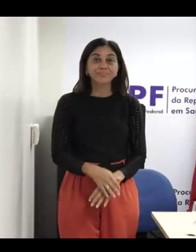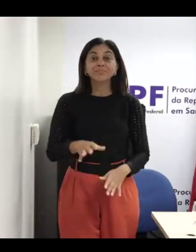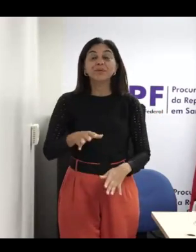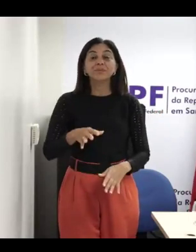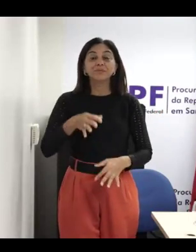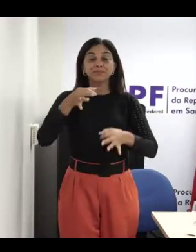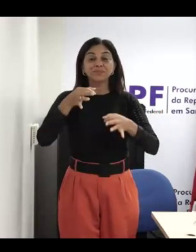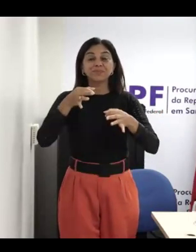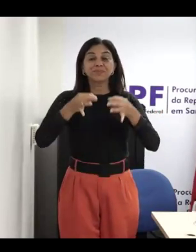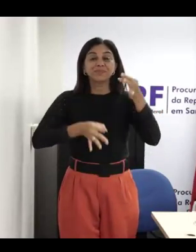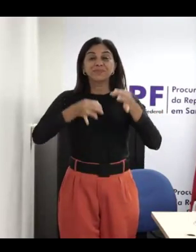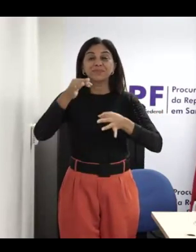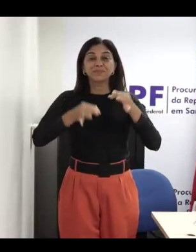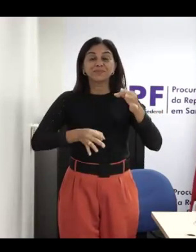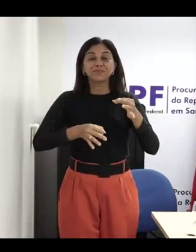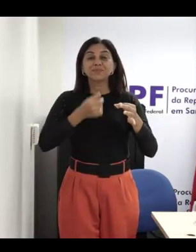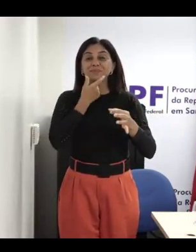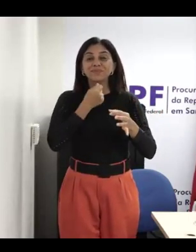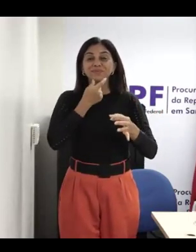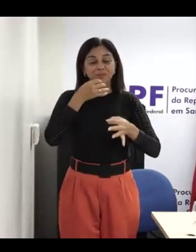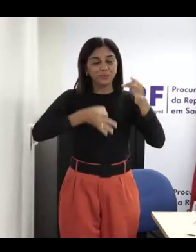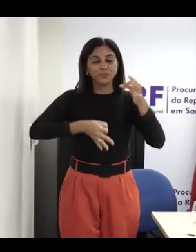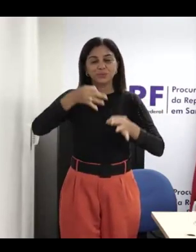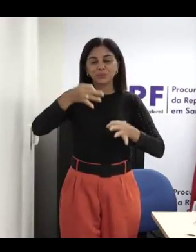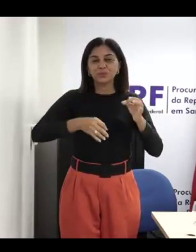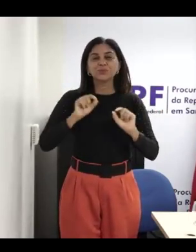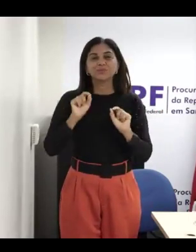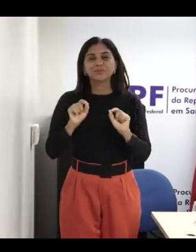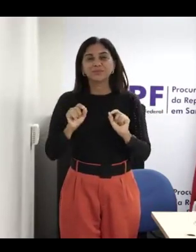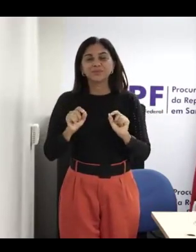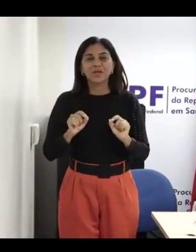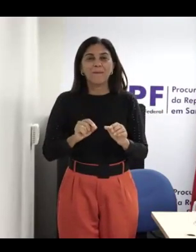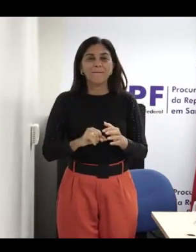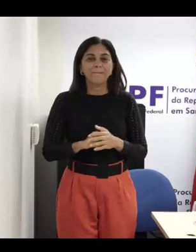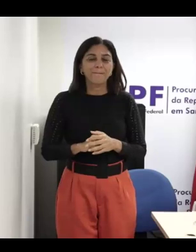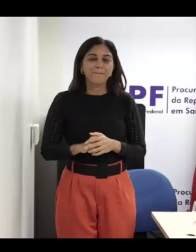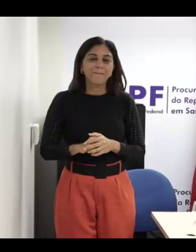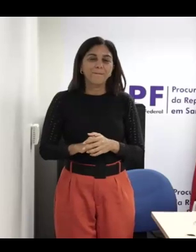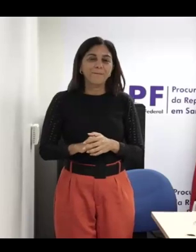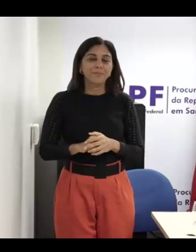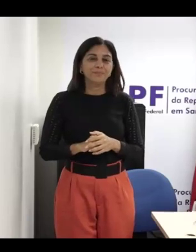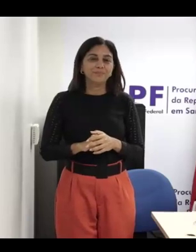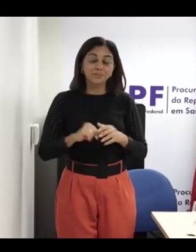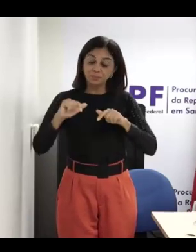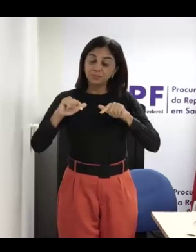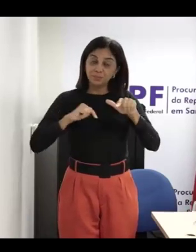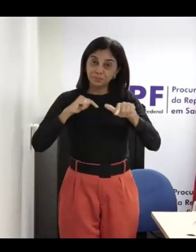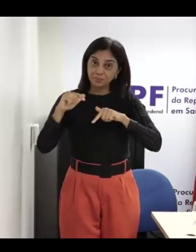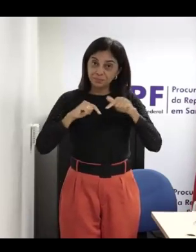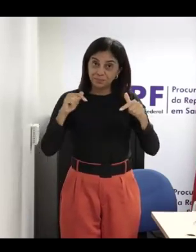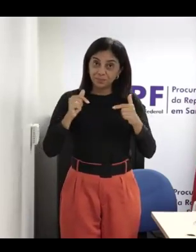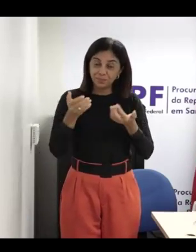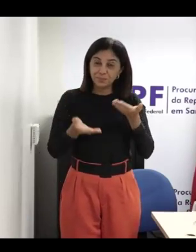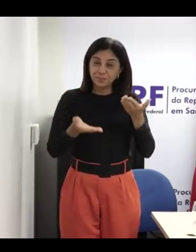e os juízes eles TM o papel tem o papel deles é sempre um equilíbrio tá